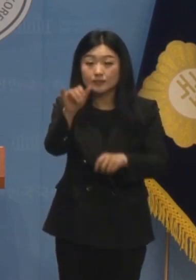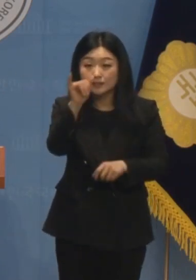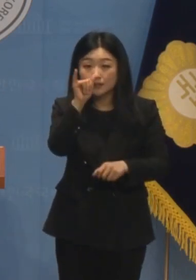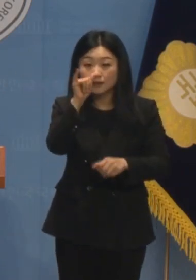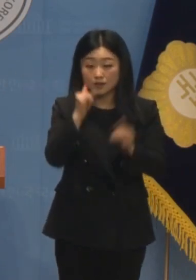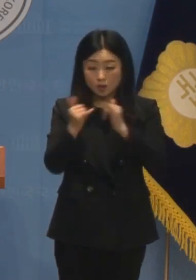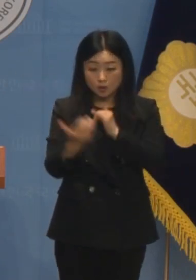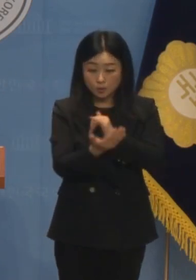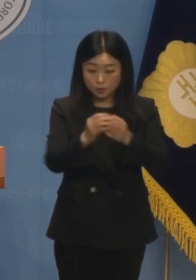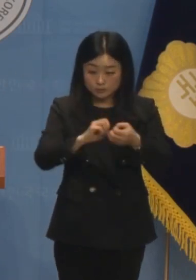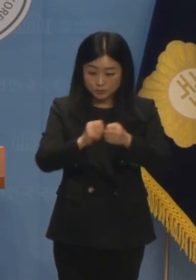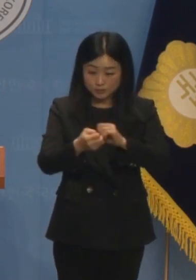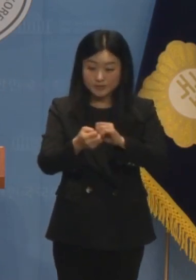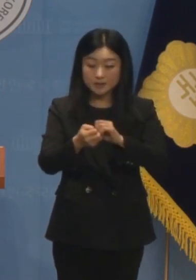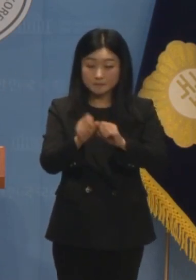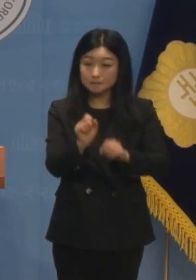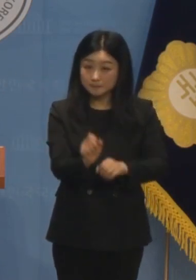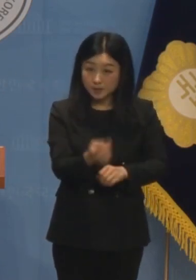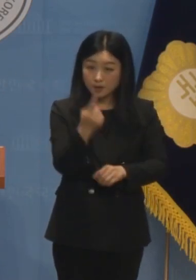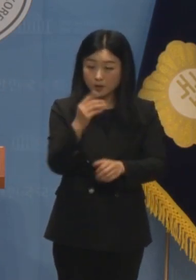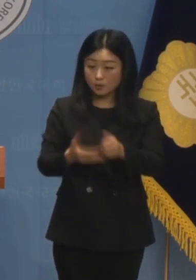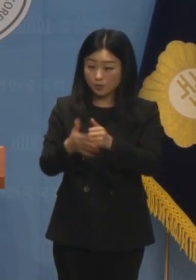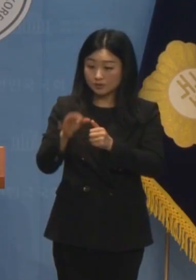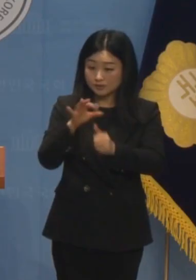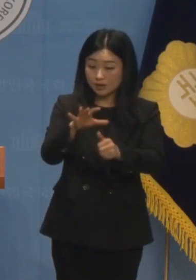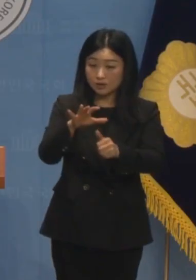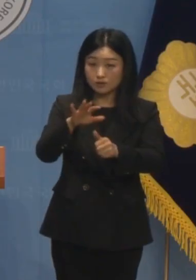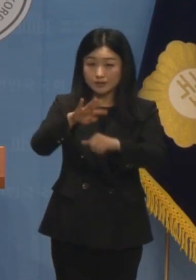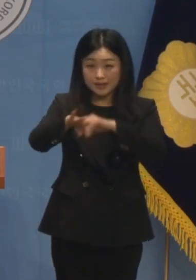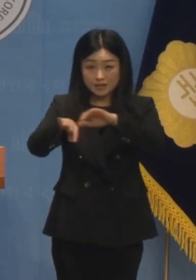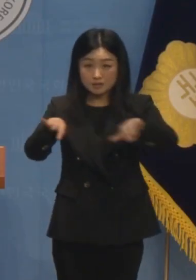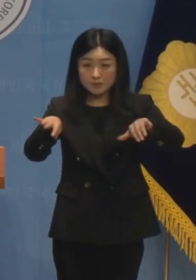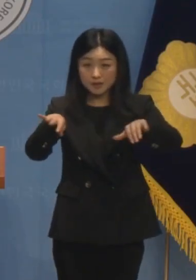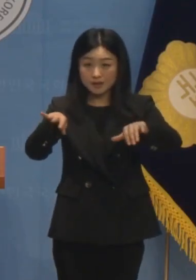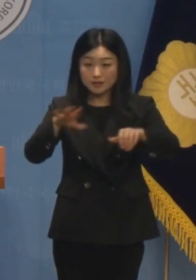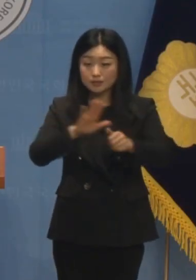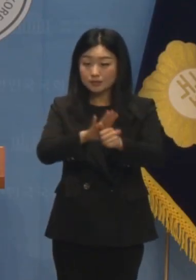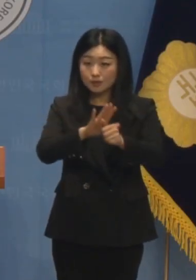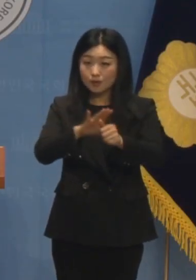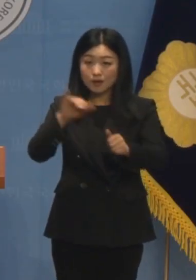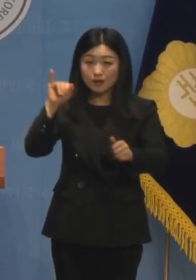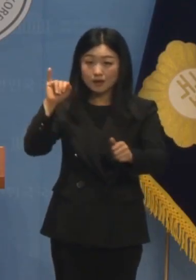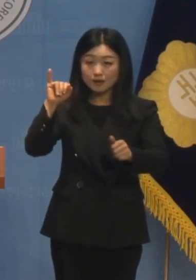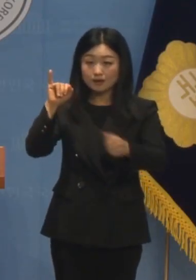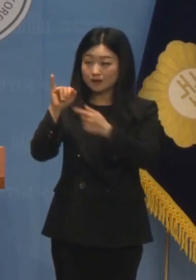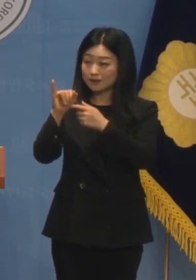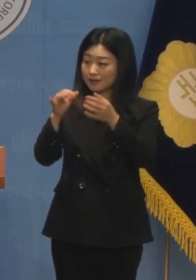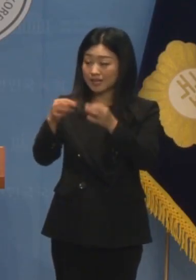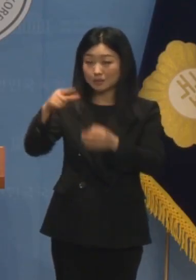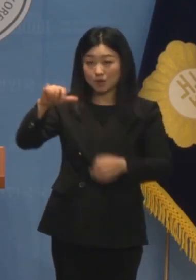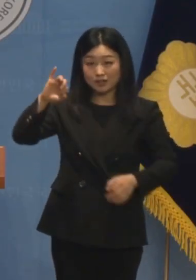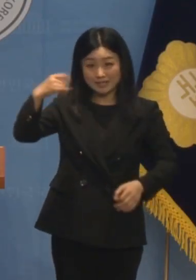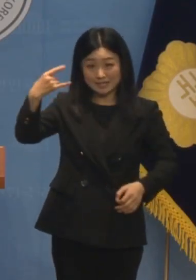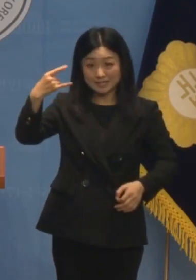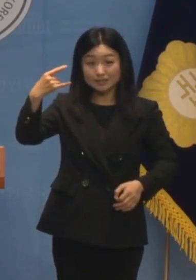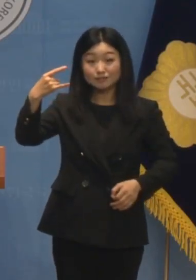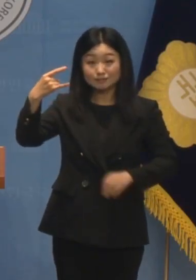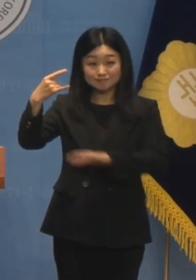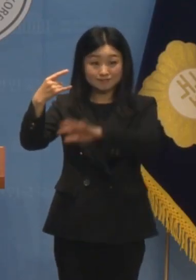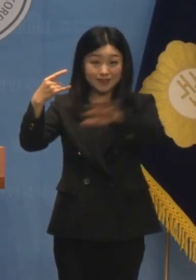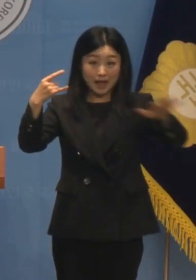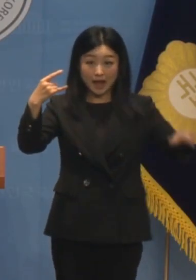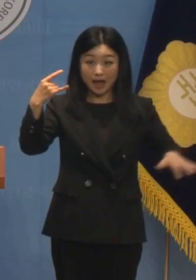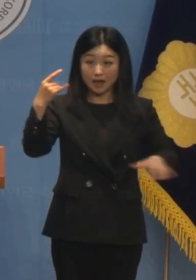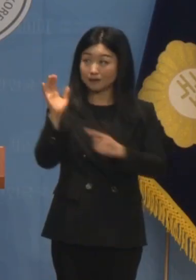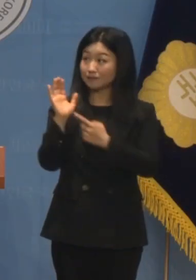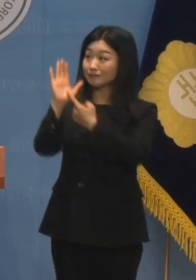여론조사 조작으로 시작된 공천 개입의 배후에 김건희 여사가 있음은 이제 더 이상 숨길 수